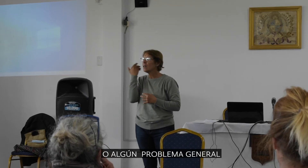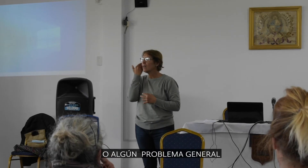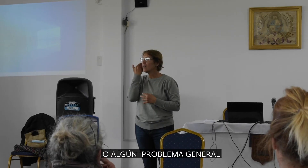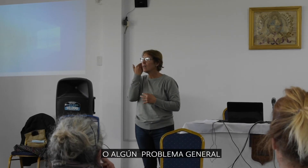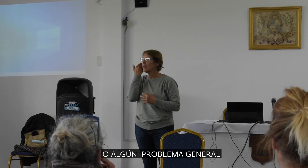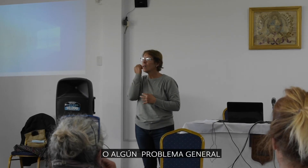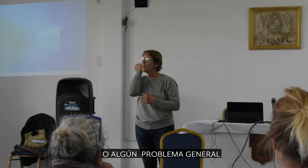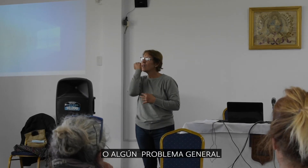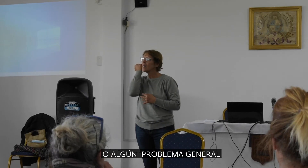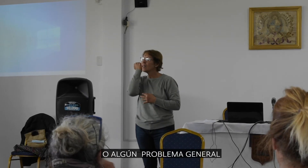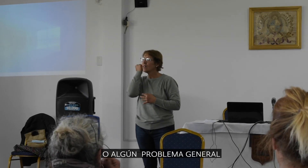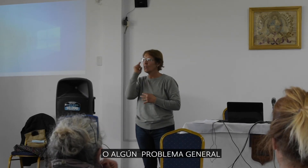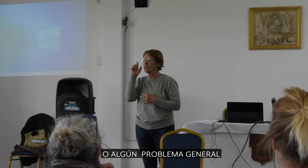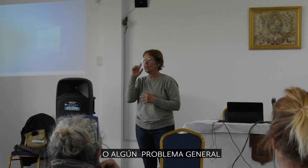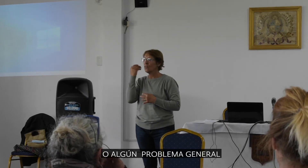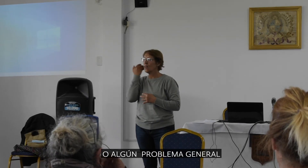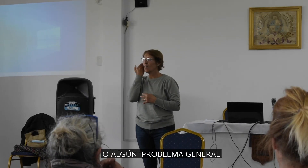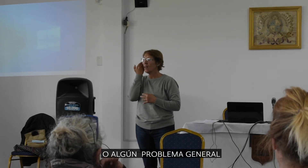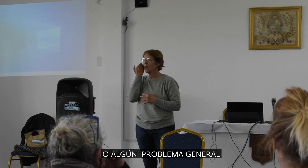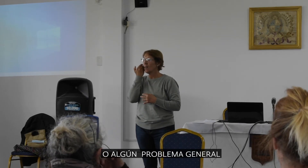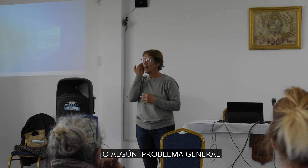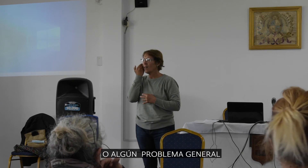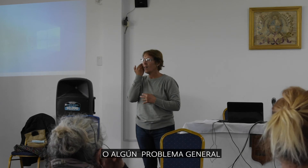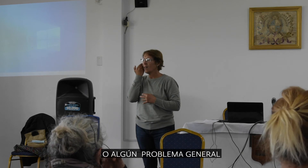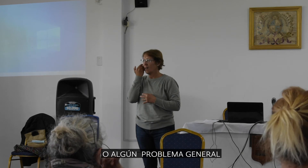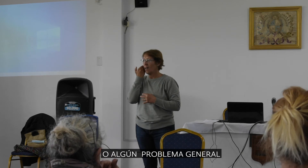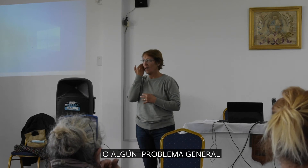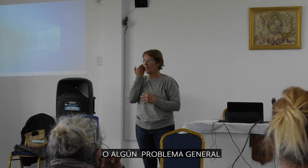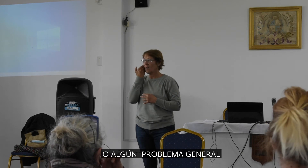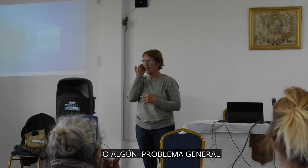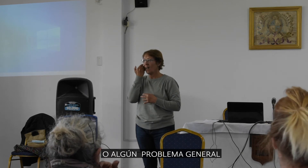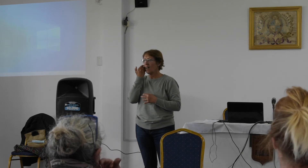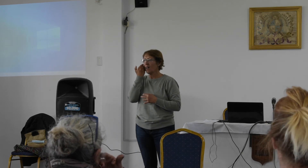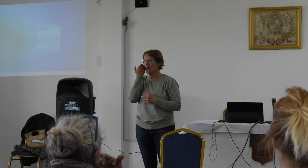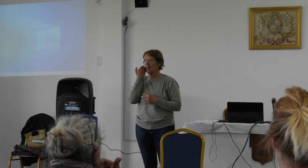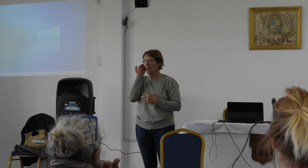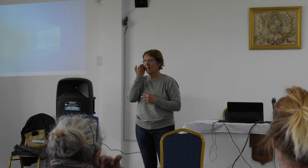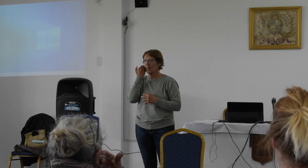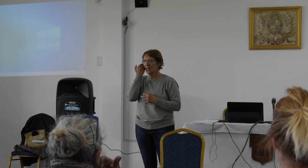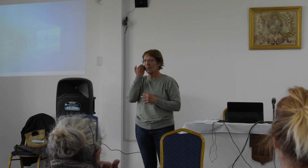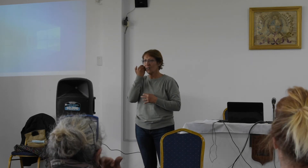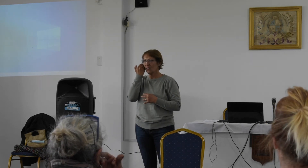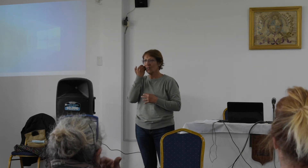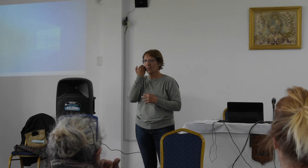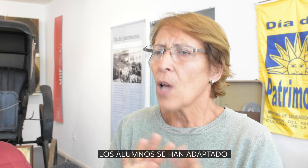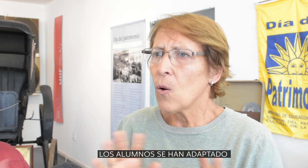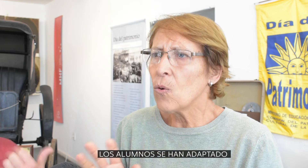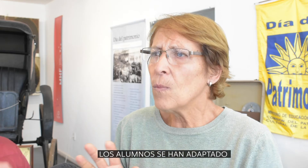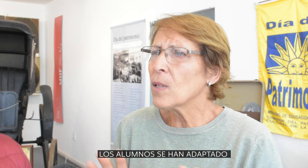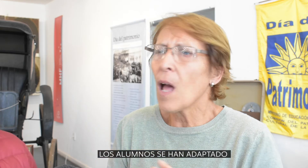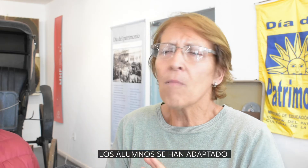problema, no quieren nada. ¿Cómo los alumnos se están adaptando? Los alumnos están